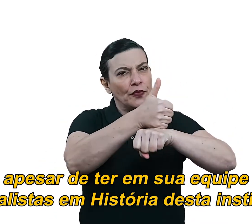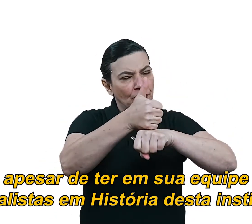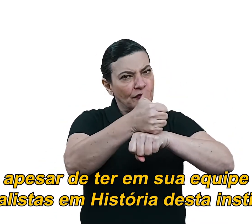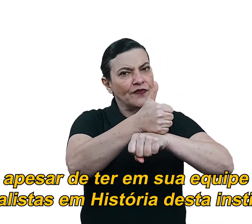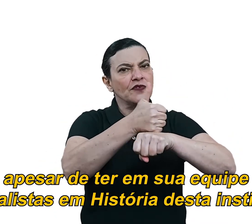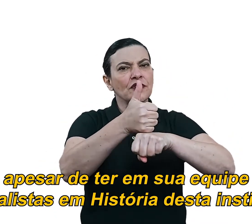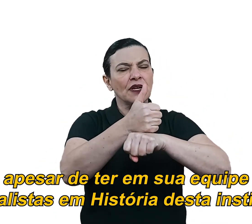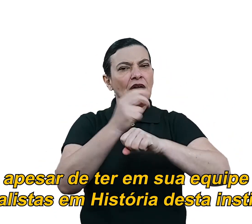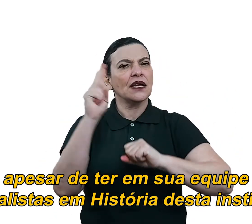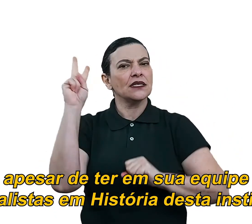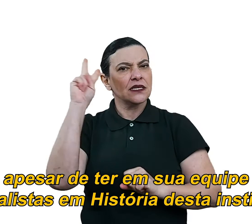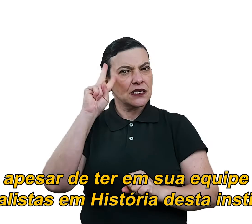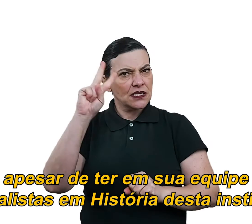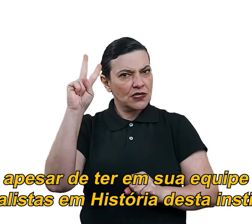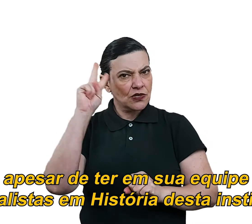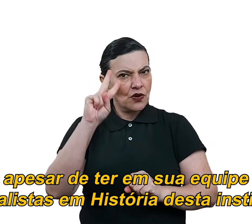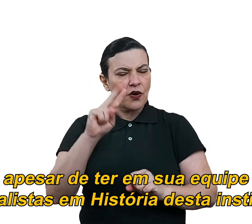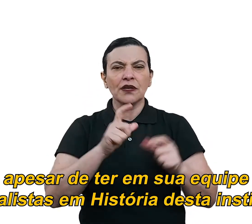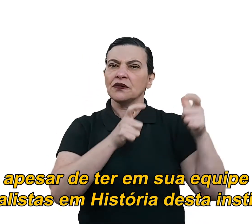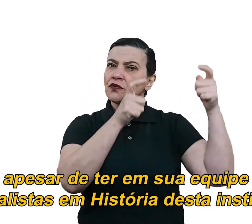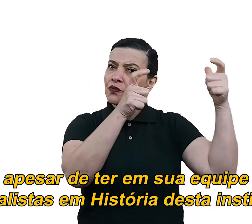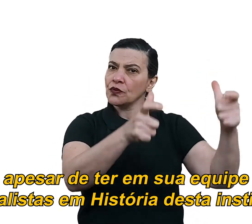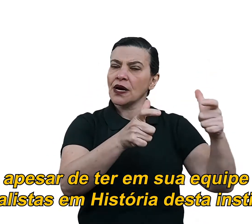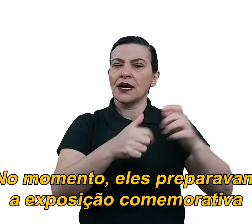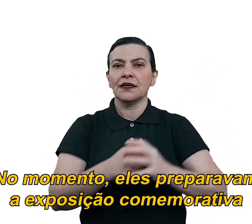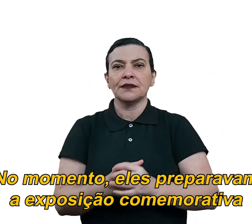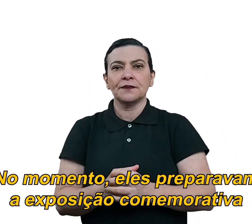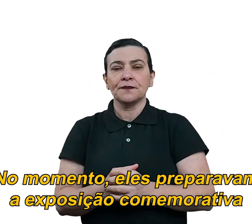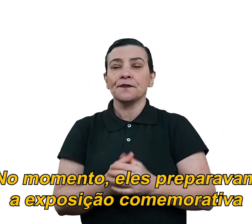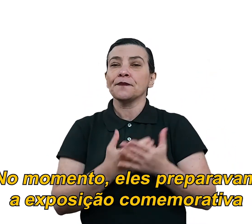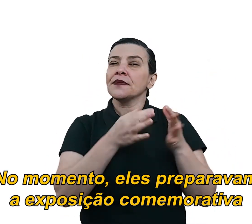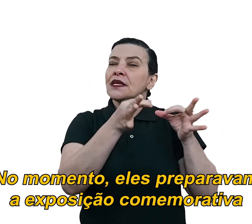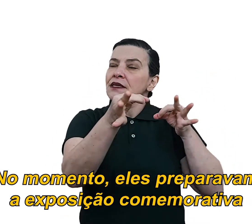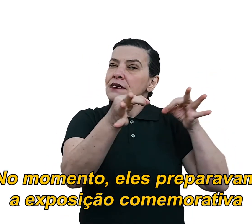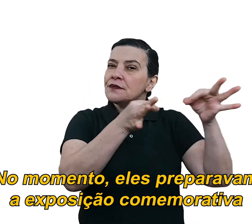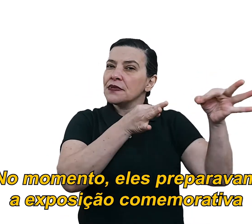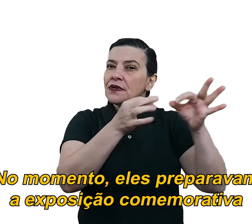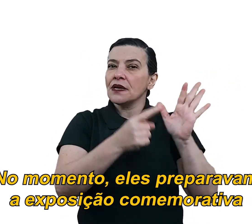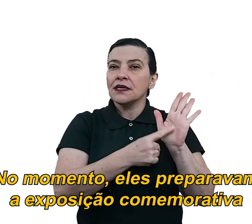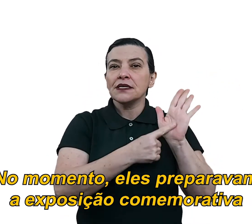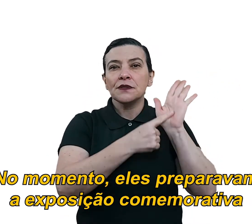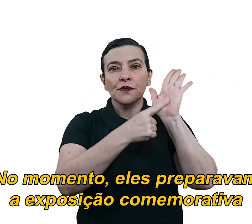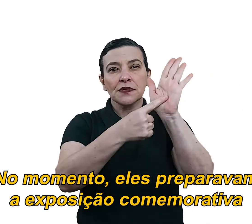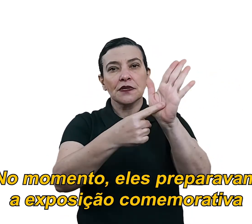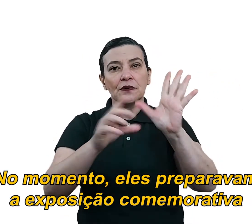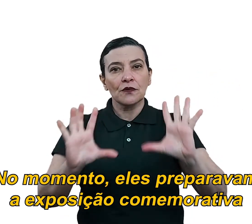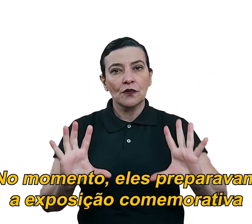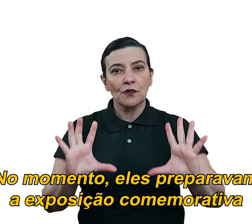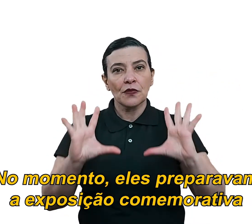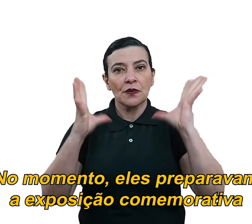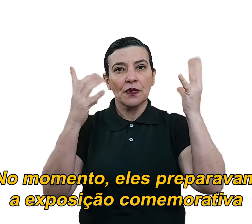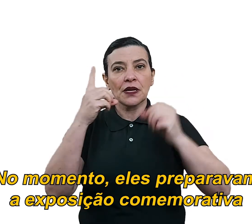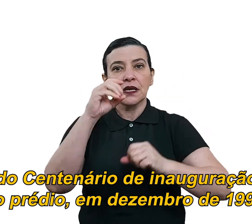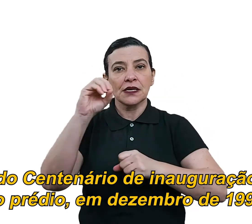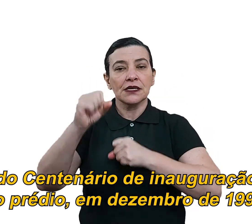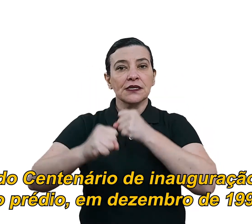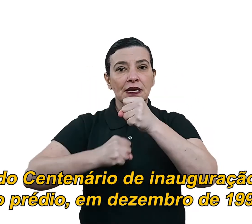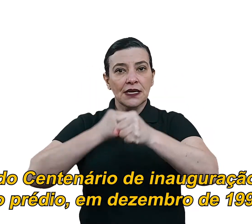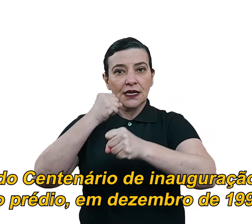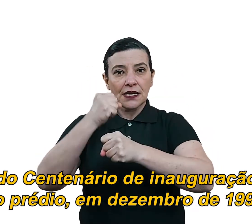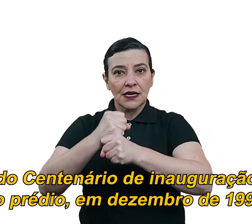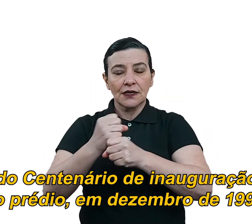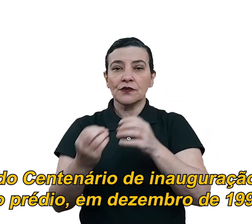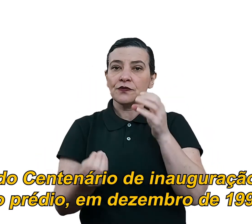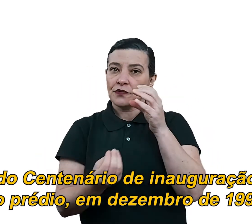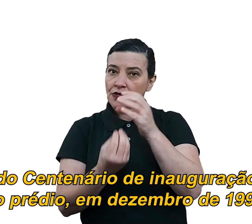equipe especialistas em história dessa instituição. No momento, eles preparavam a exposição comemorativa do